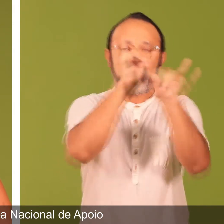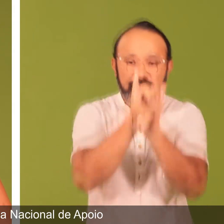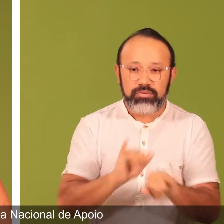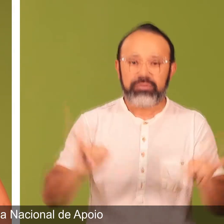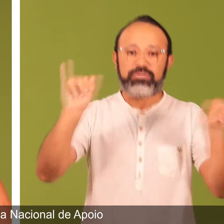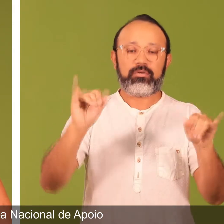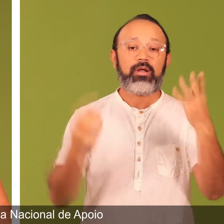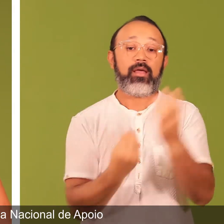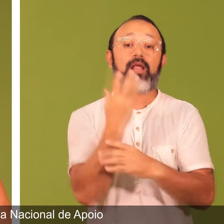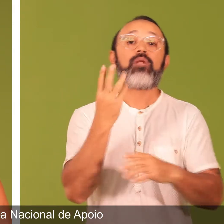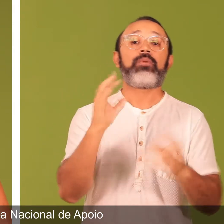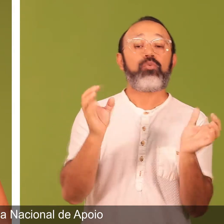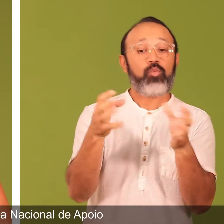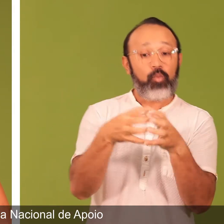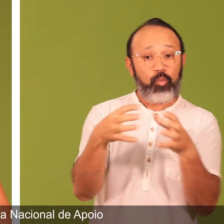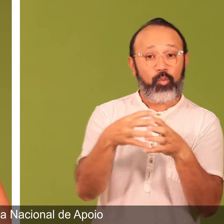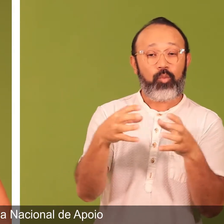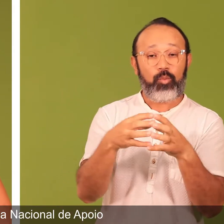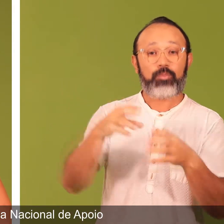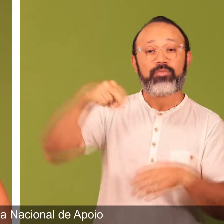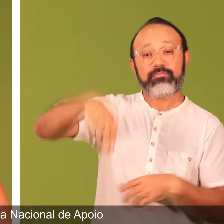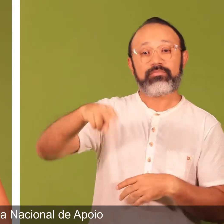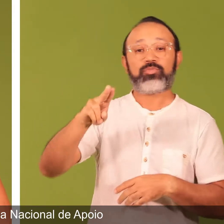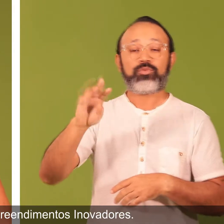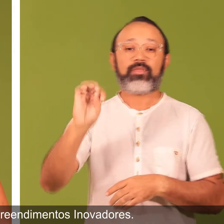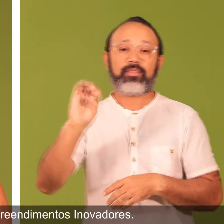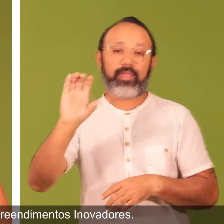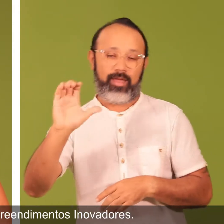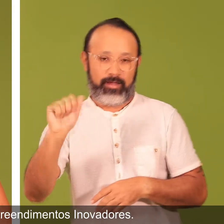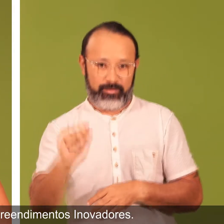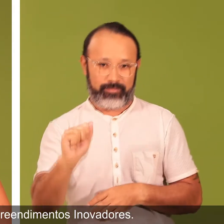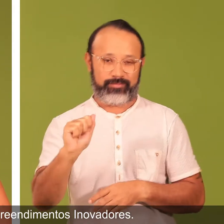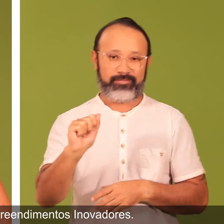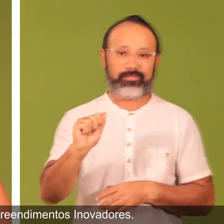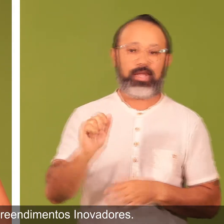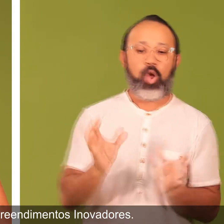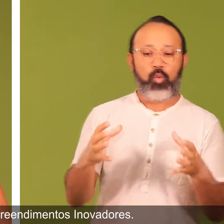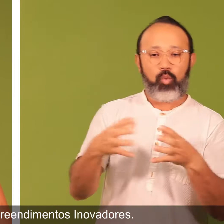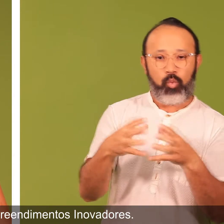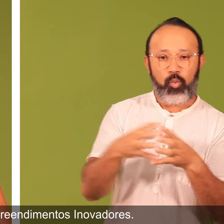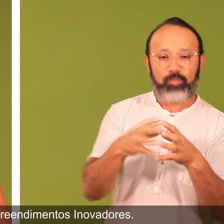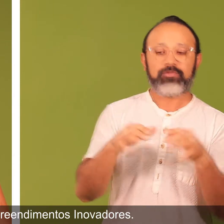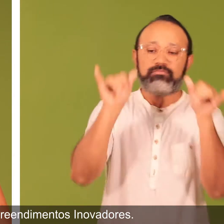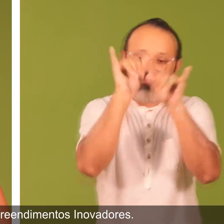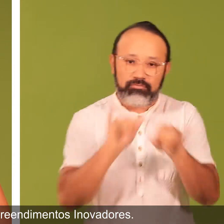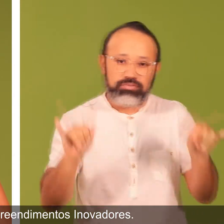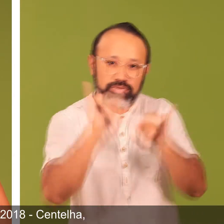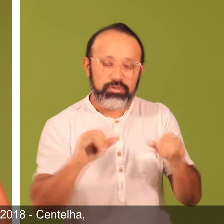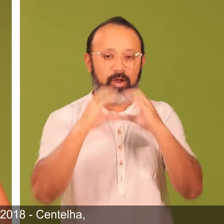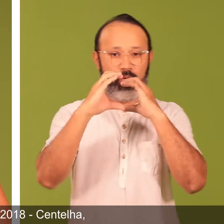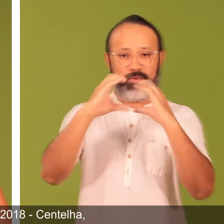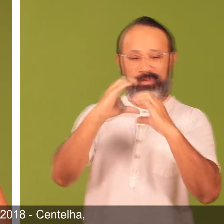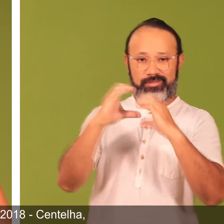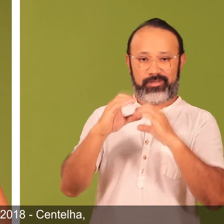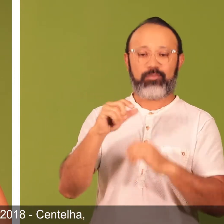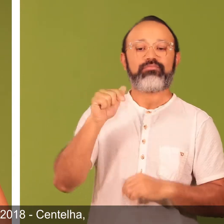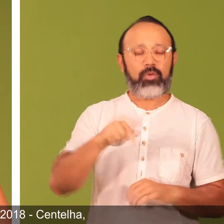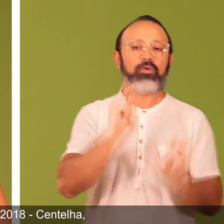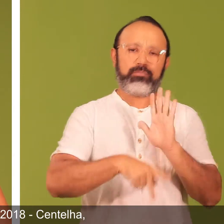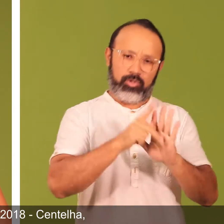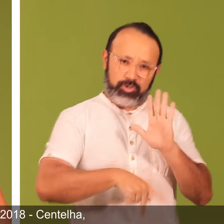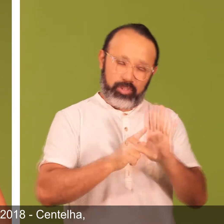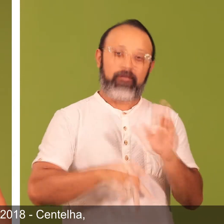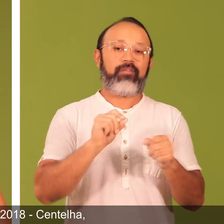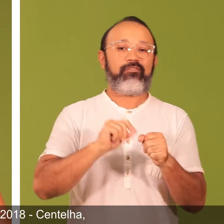subsidiados pelo programa nacional de apoio à geração de empreendimentos inovadores edital